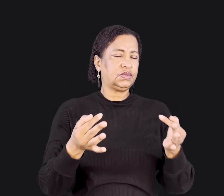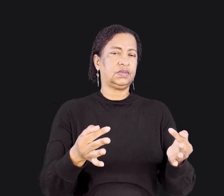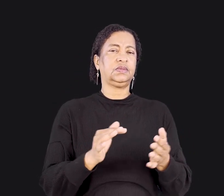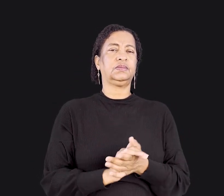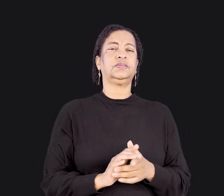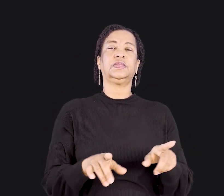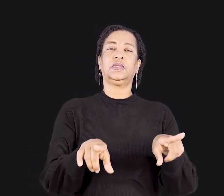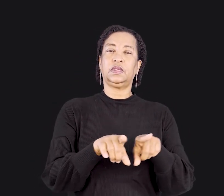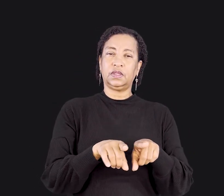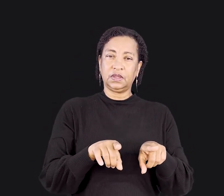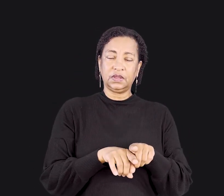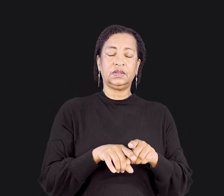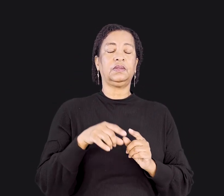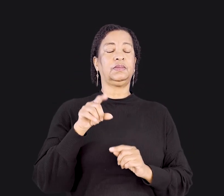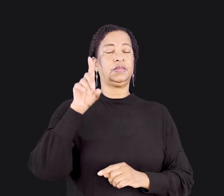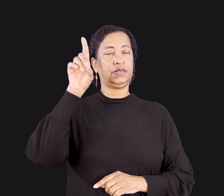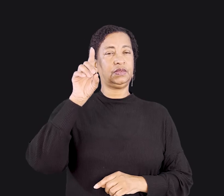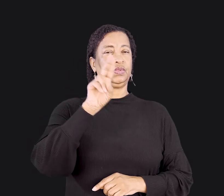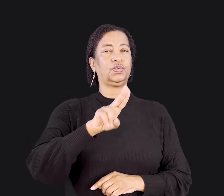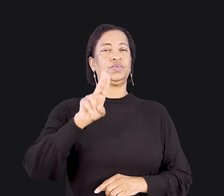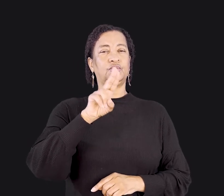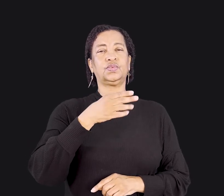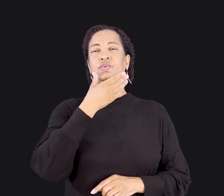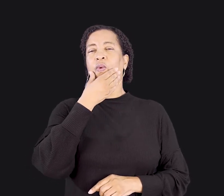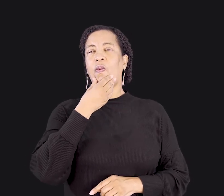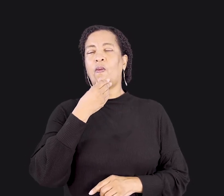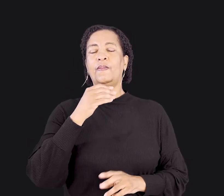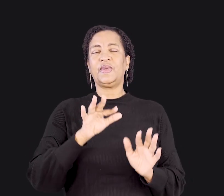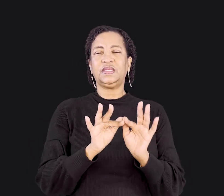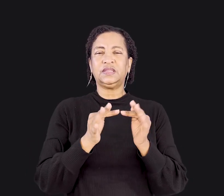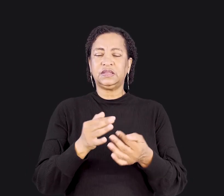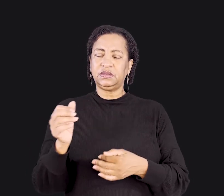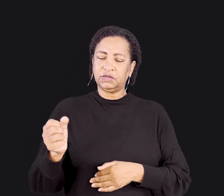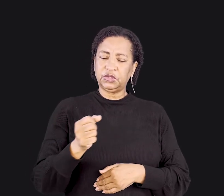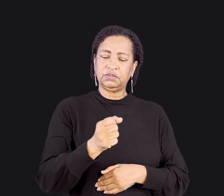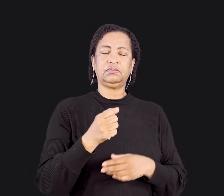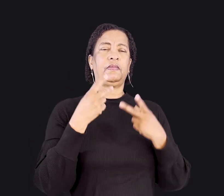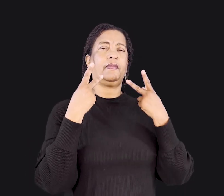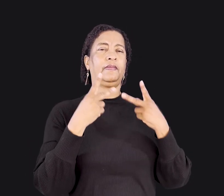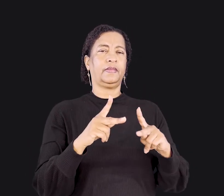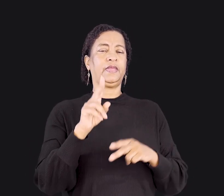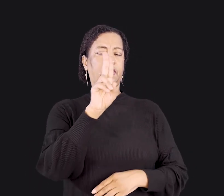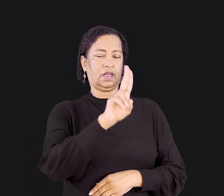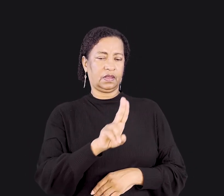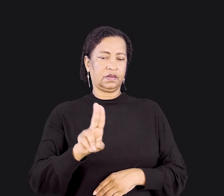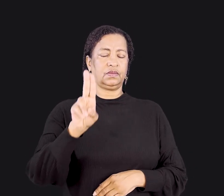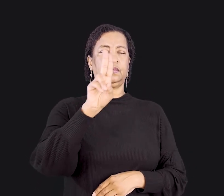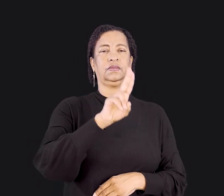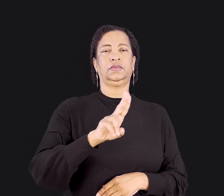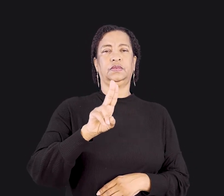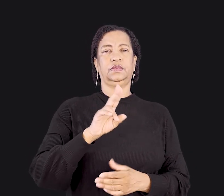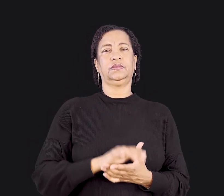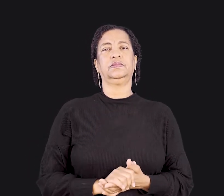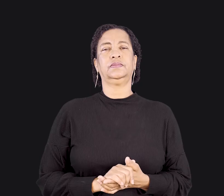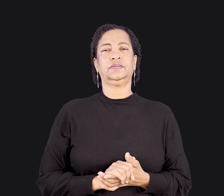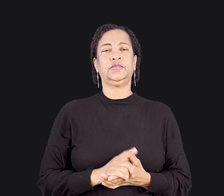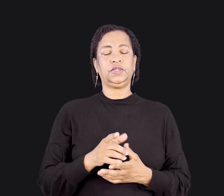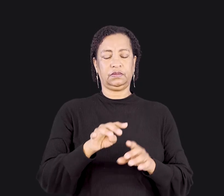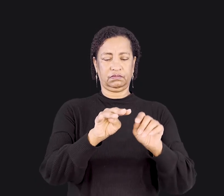carvão. Ao mesmo tempo, Deus também gosta de usar homens simples como Moody para pregar na Universidade de Oxford e em